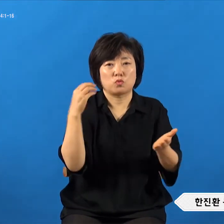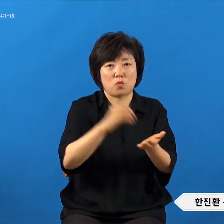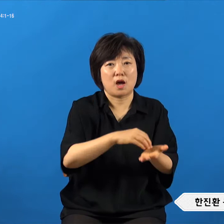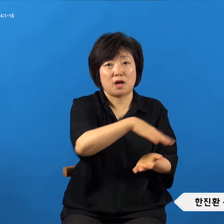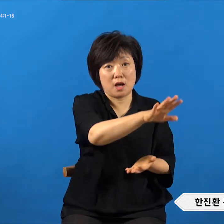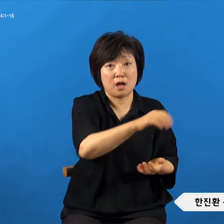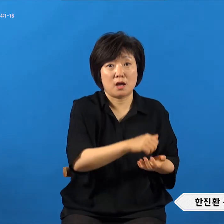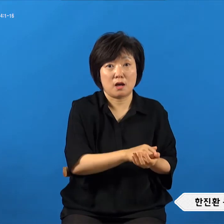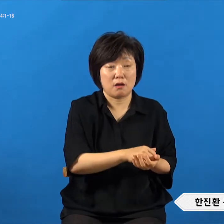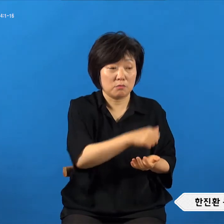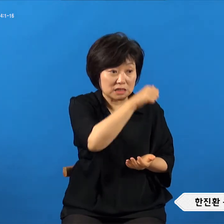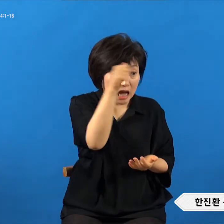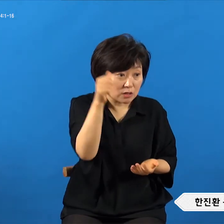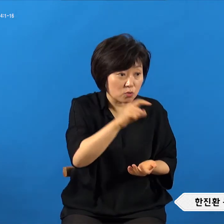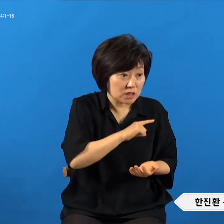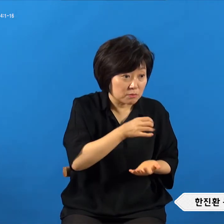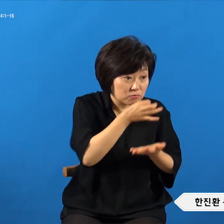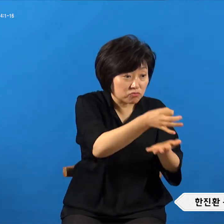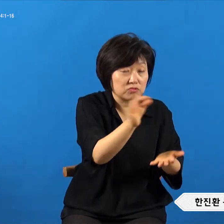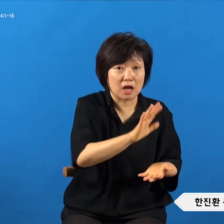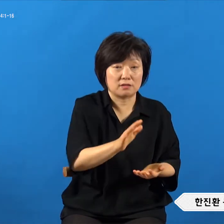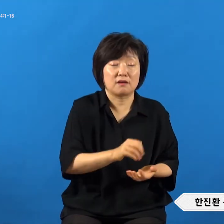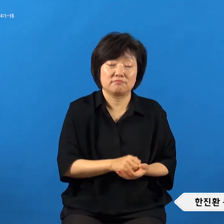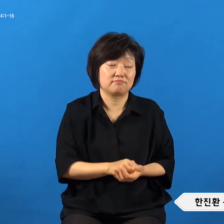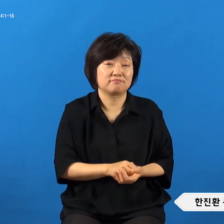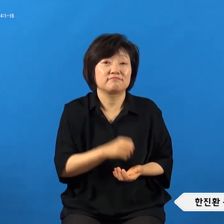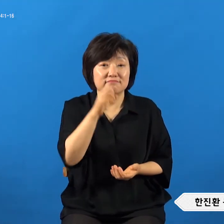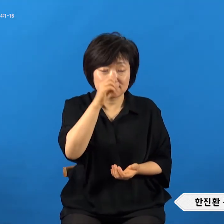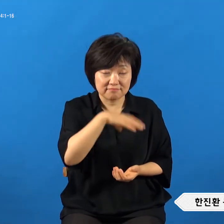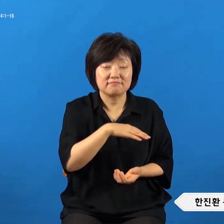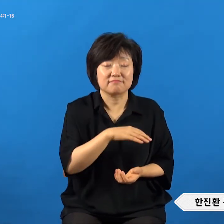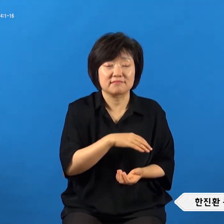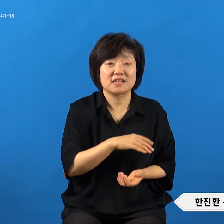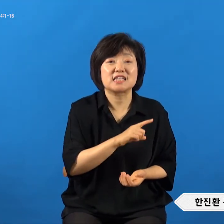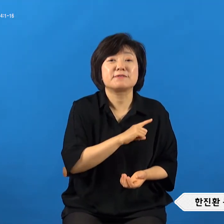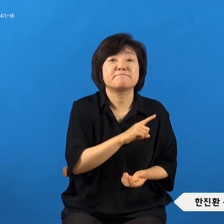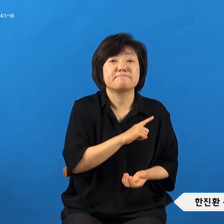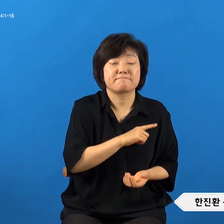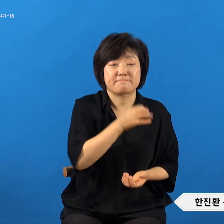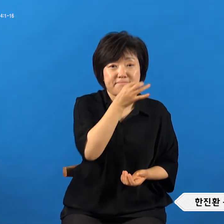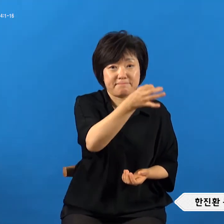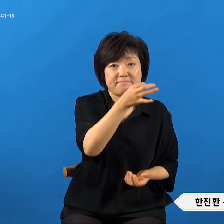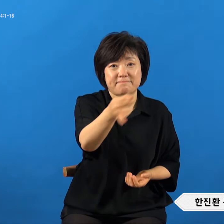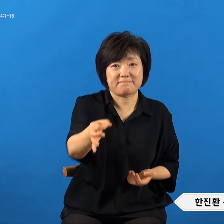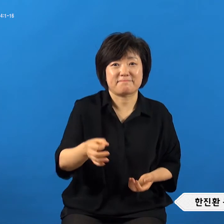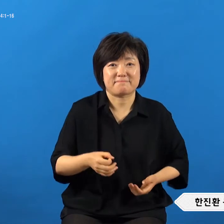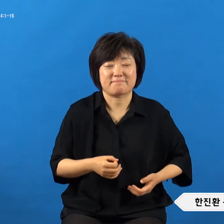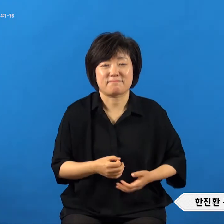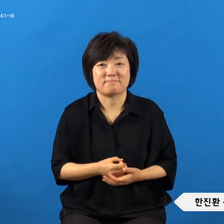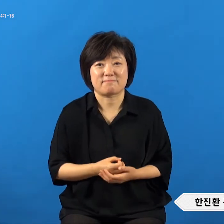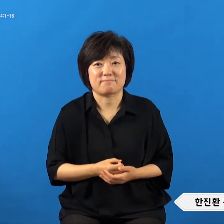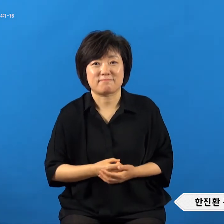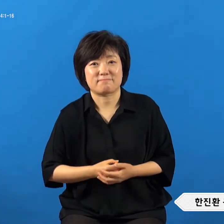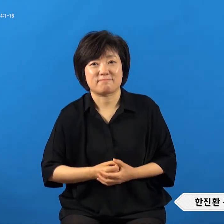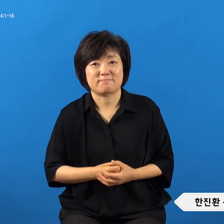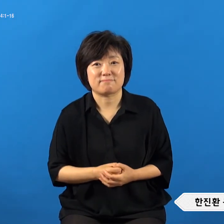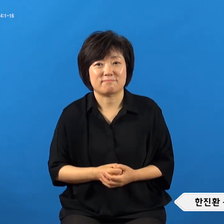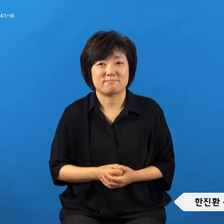이상 장로님이라고 부르지도 않습니다. 미스터 아무개 씨, 아무개 성도님, 그렇게 부르지요.